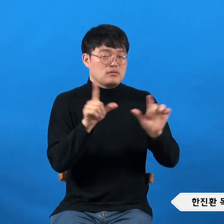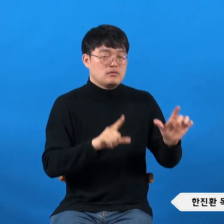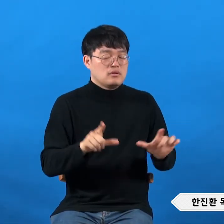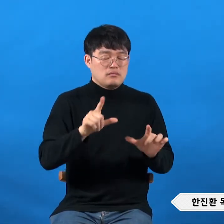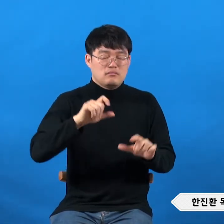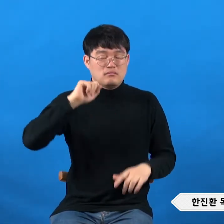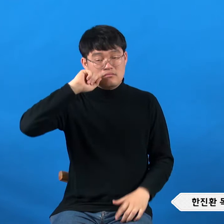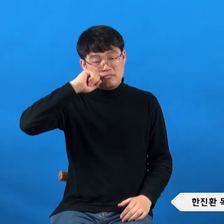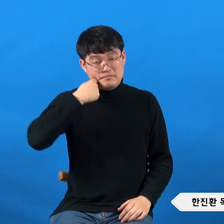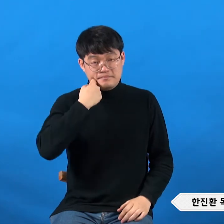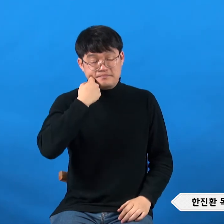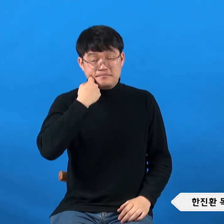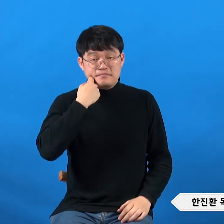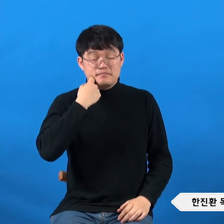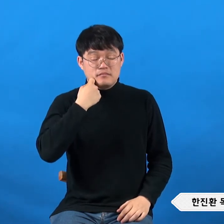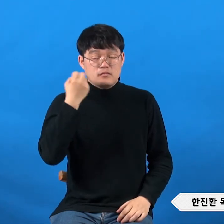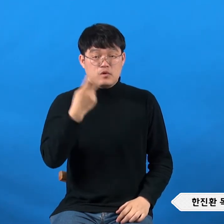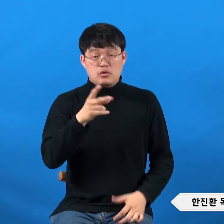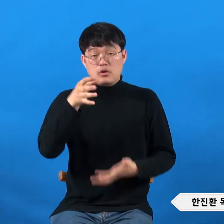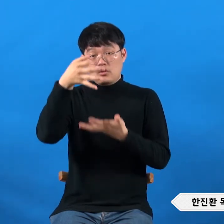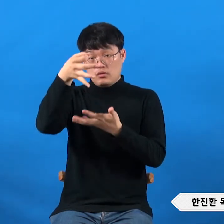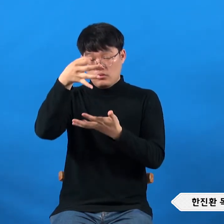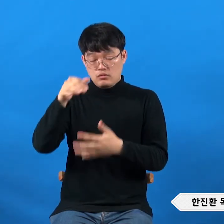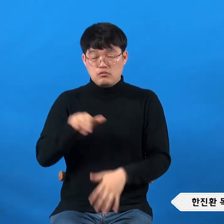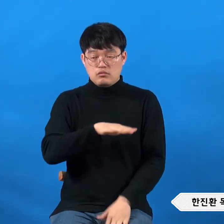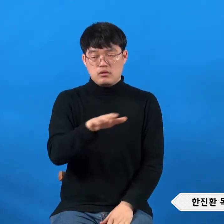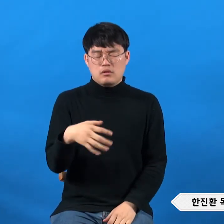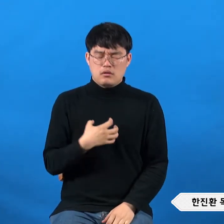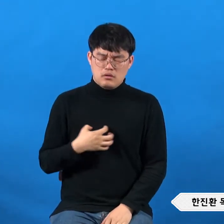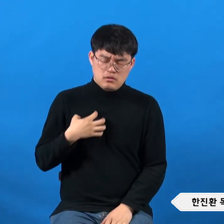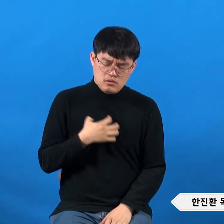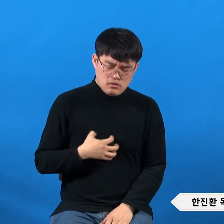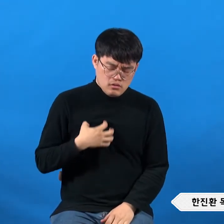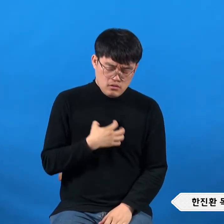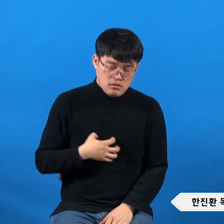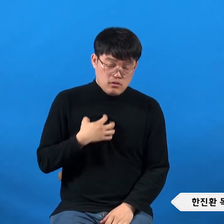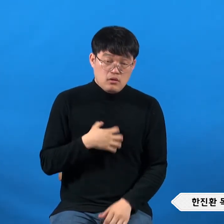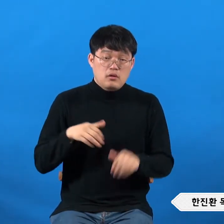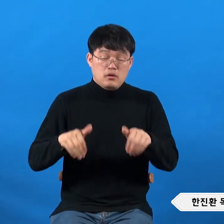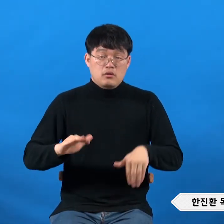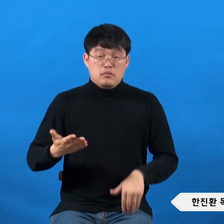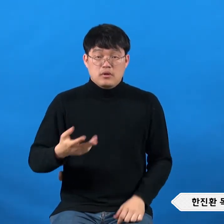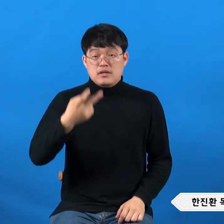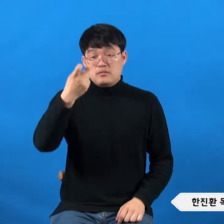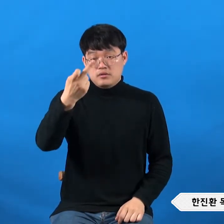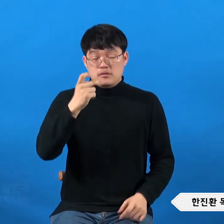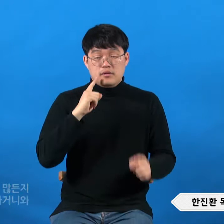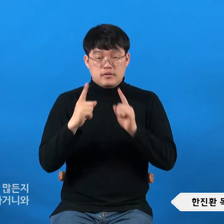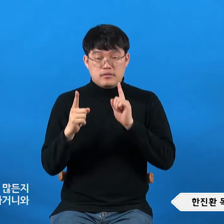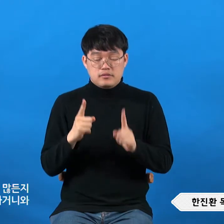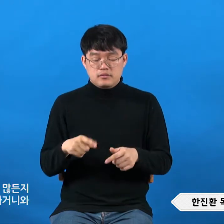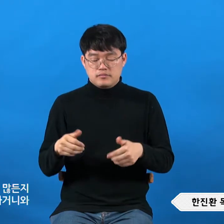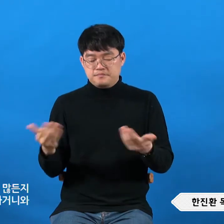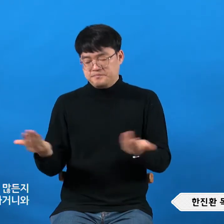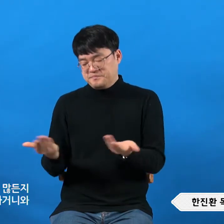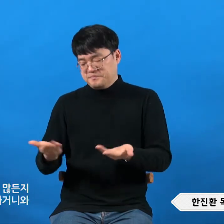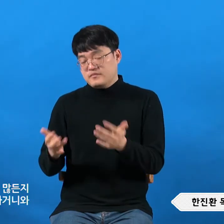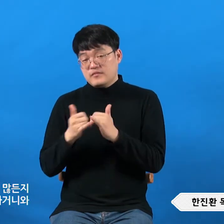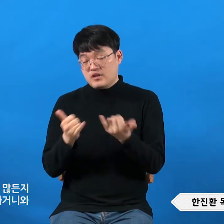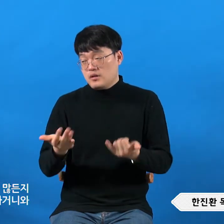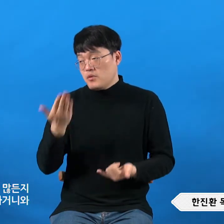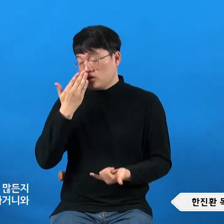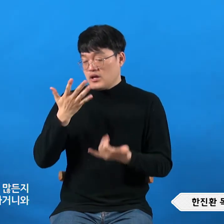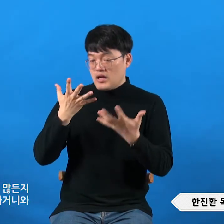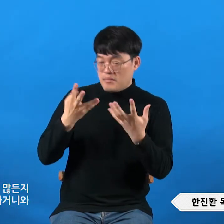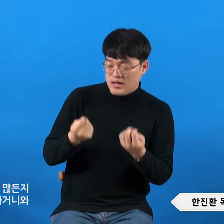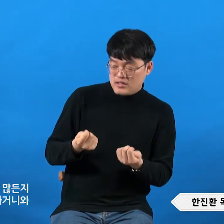됩니다. 또 돈은 우리를 염려의 종이 되게 합니다. 12절에 노동자는 먹는